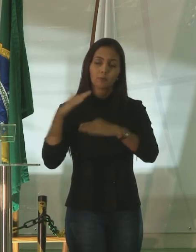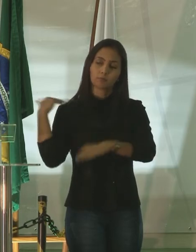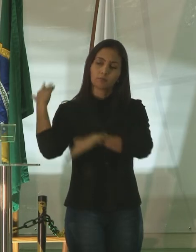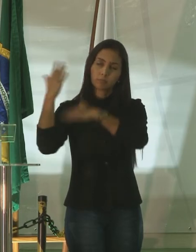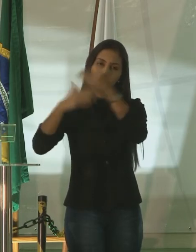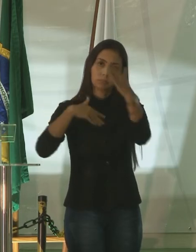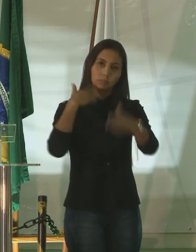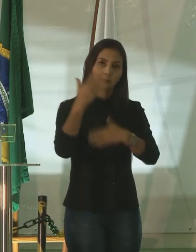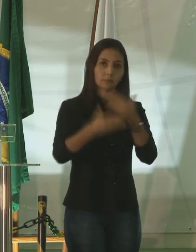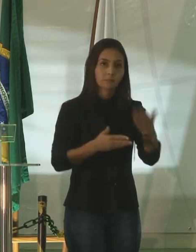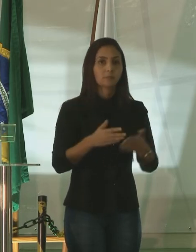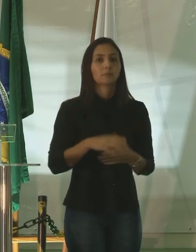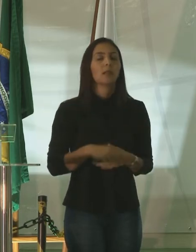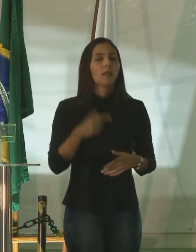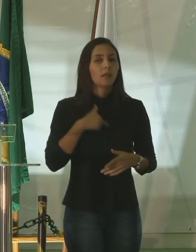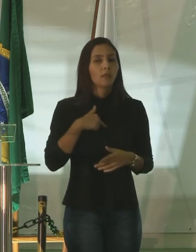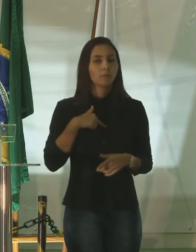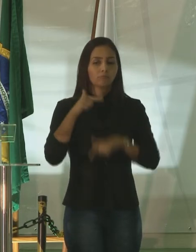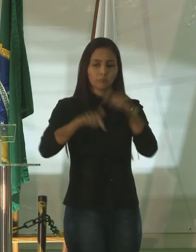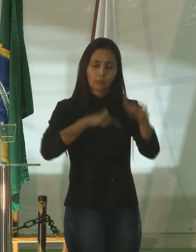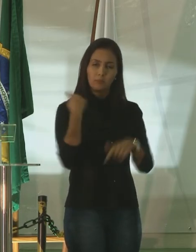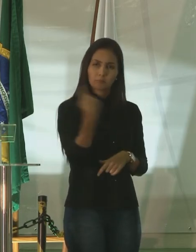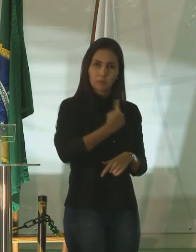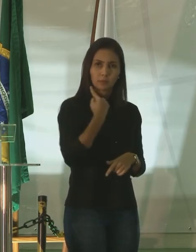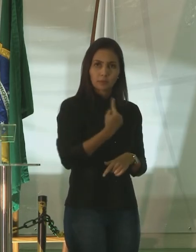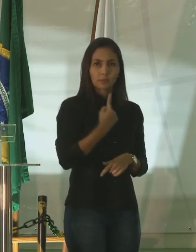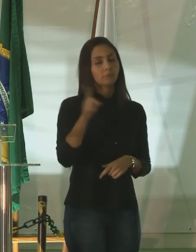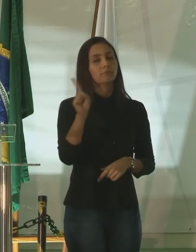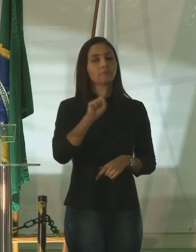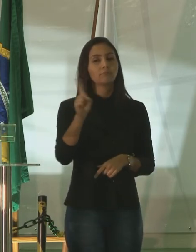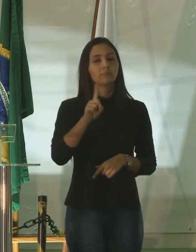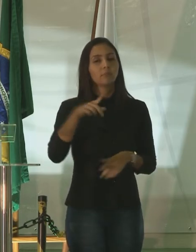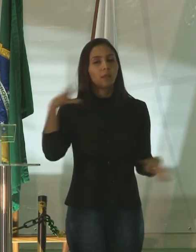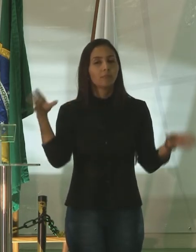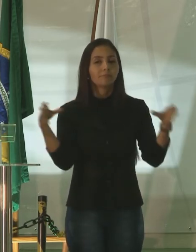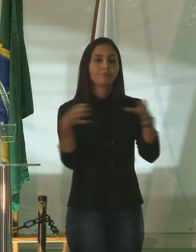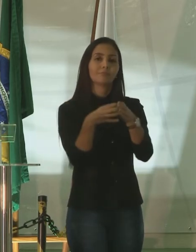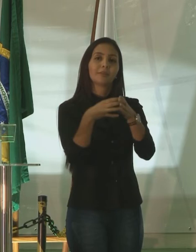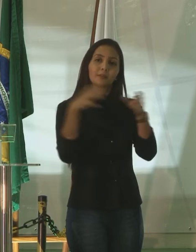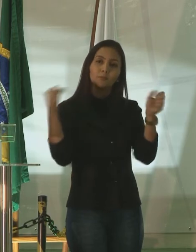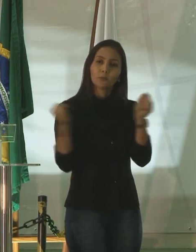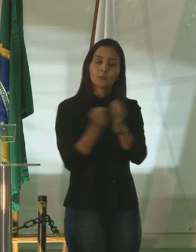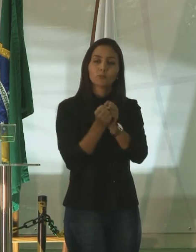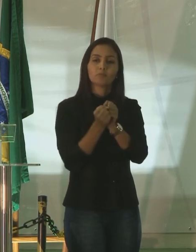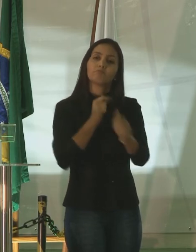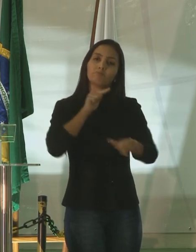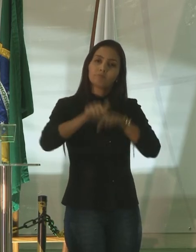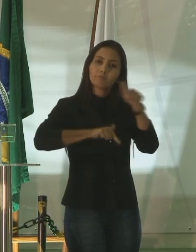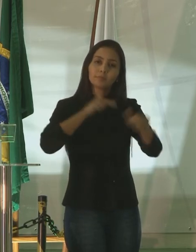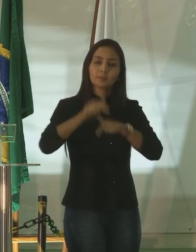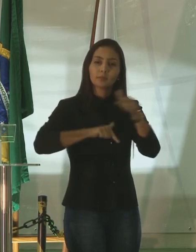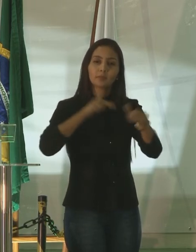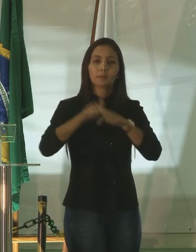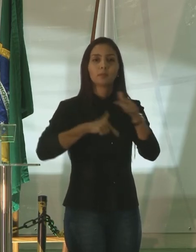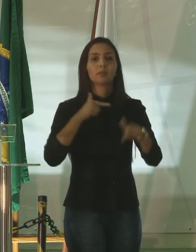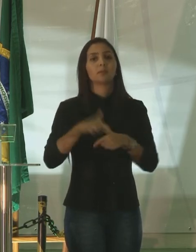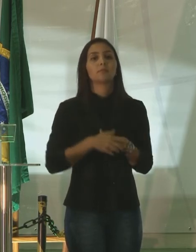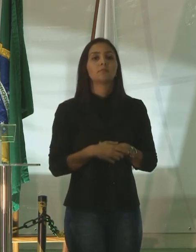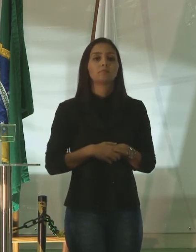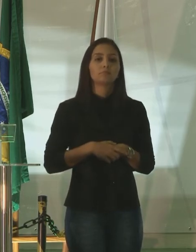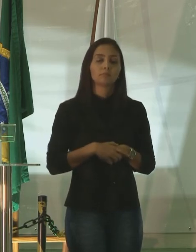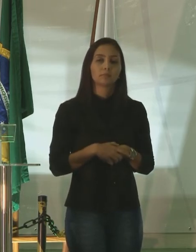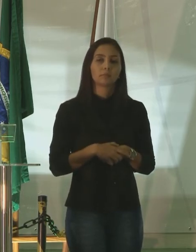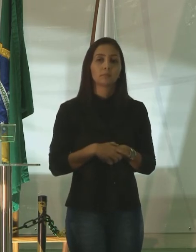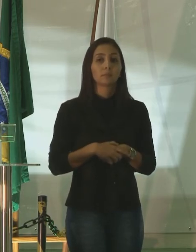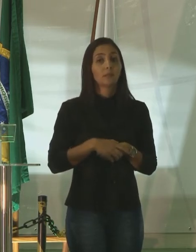insisto em dizer que eu nunca trabalho sozinha, eu tenho uma equipe que está sempre me proporcionando esse diálogo e me acompanhando junto. Né?